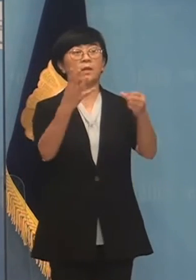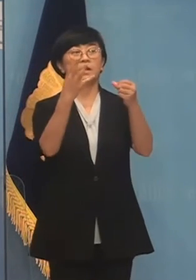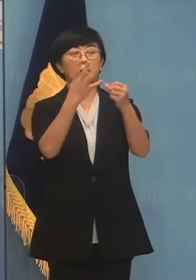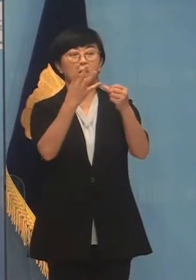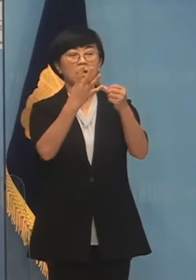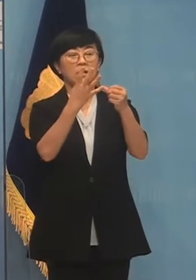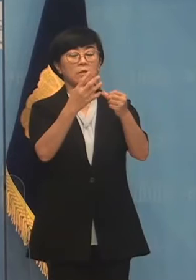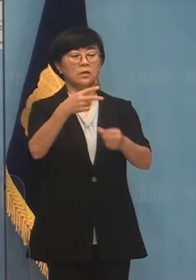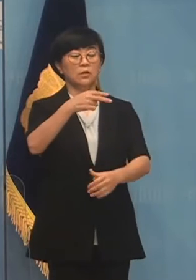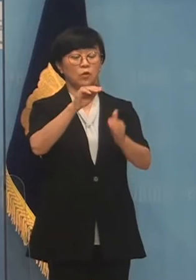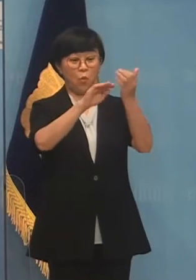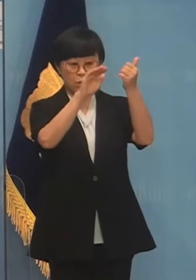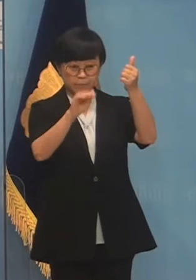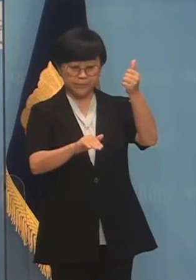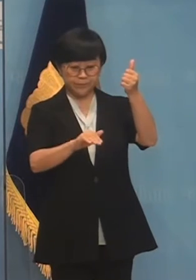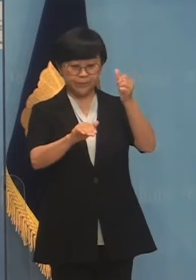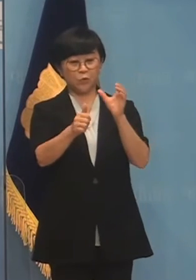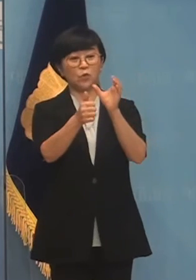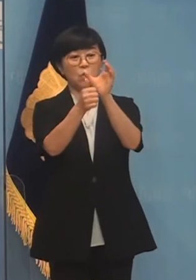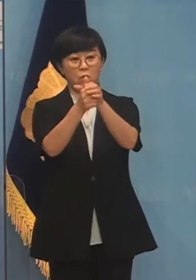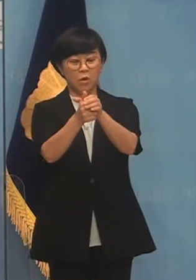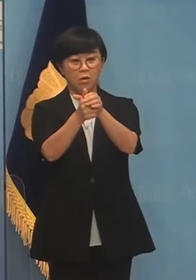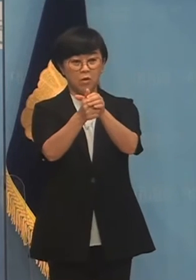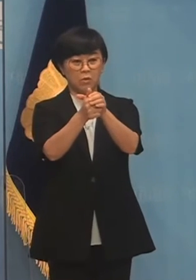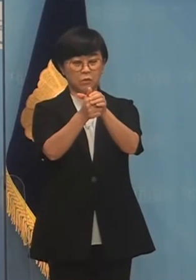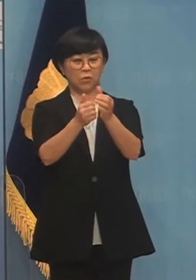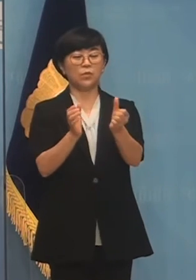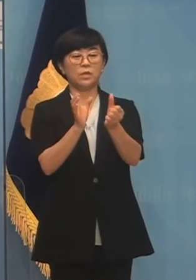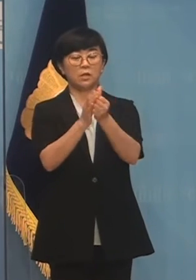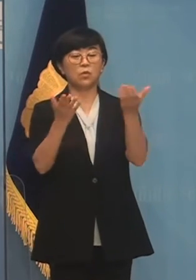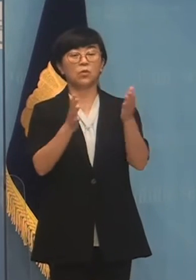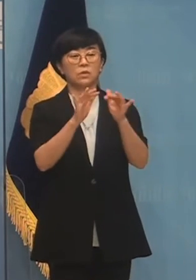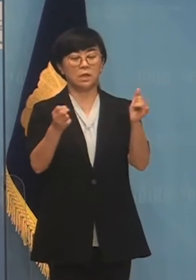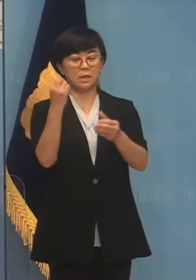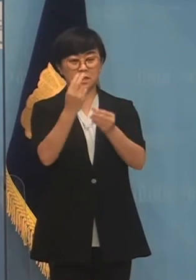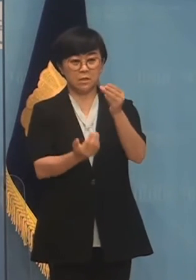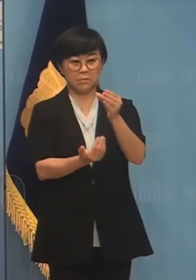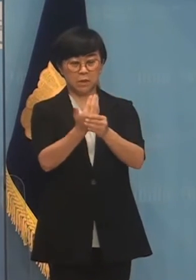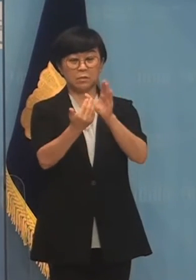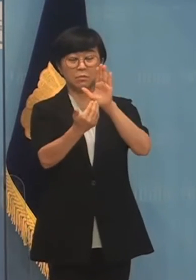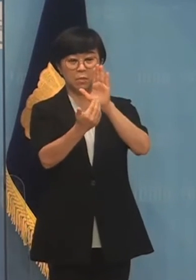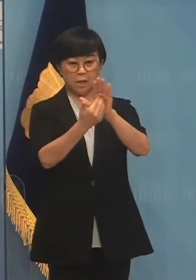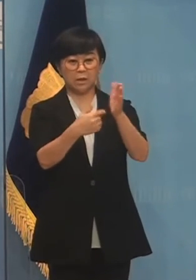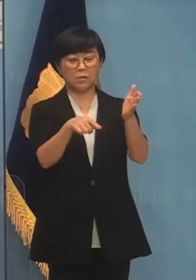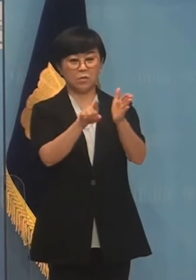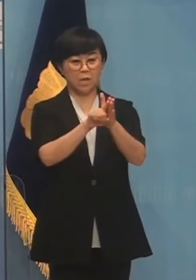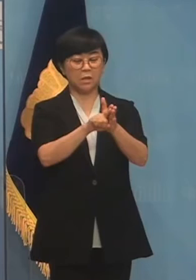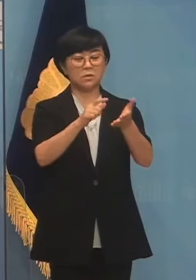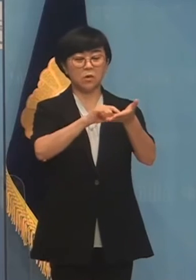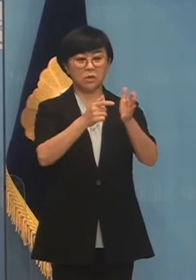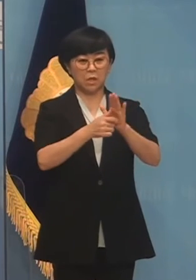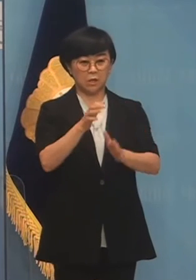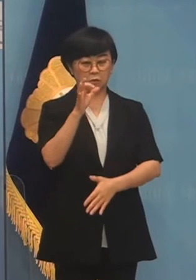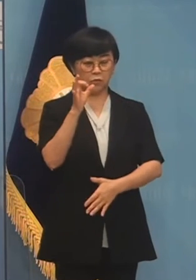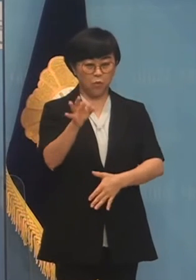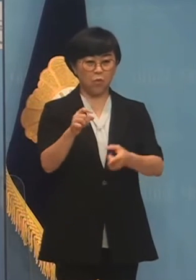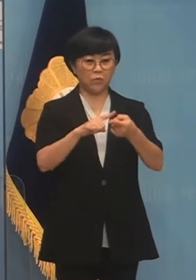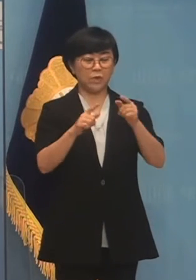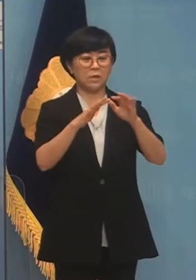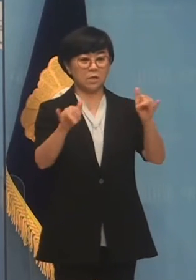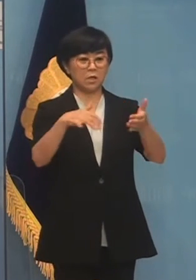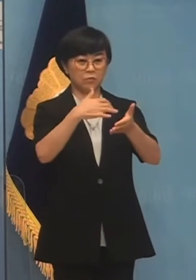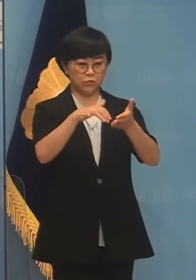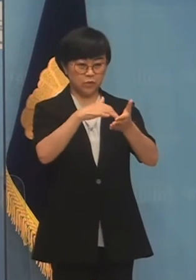넷째, 도급, 용역, 위탁 노동자의 재해 예방을 위해 적정 비용, 인력, 수행